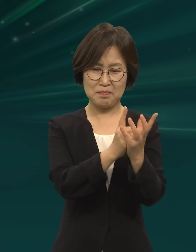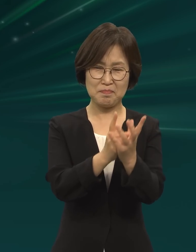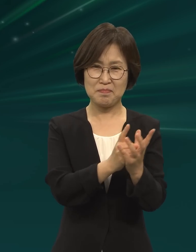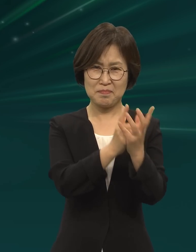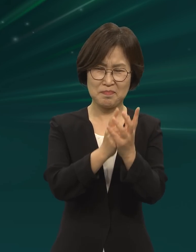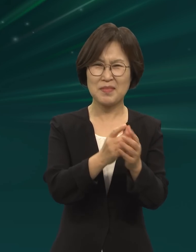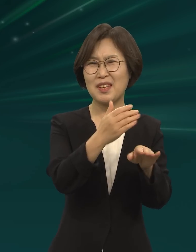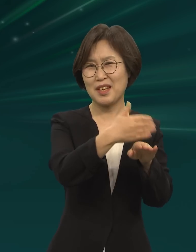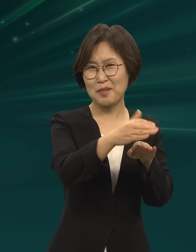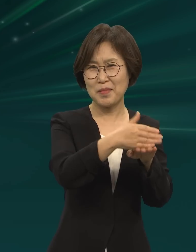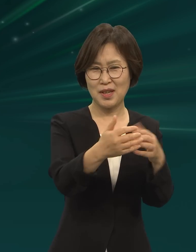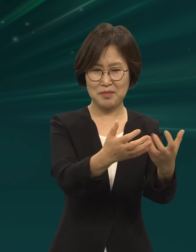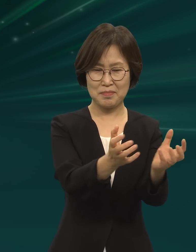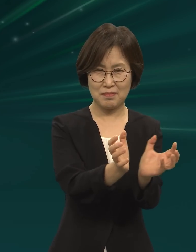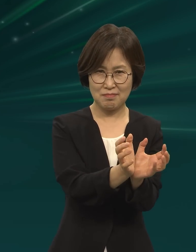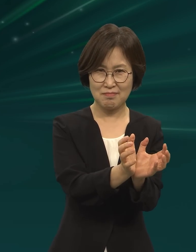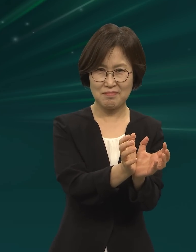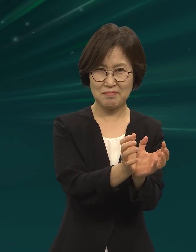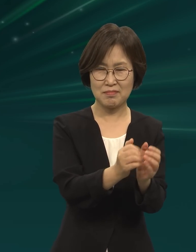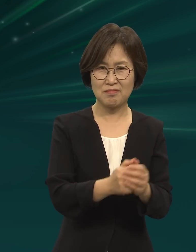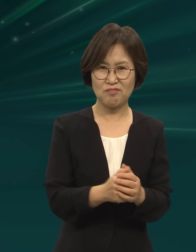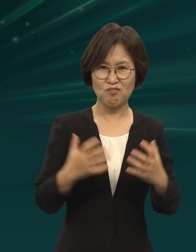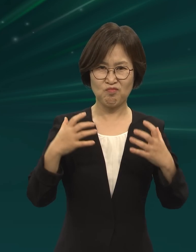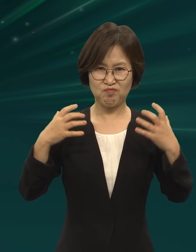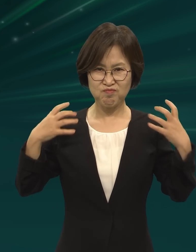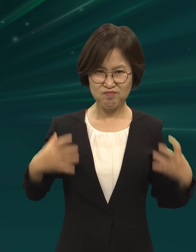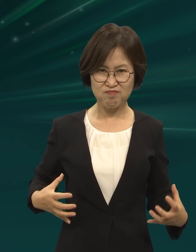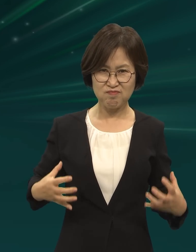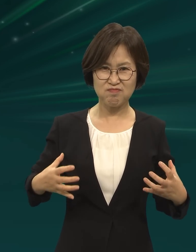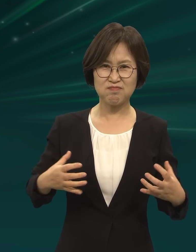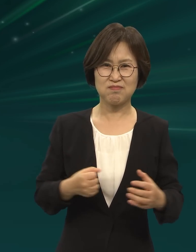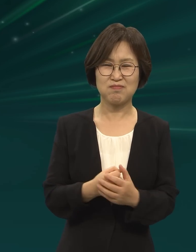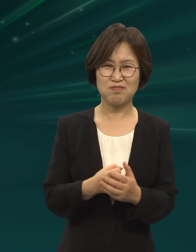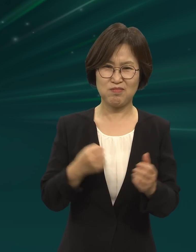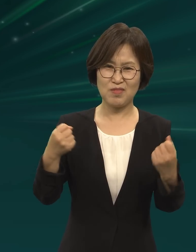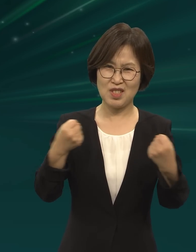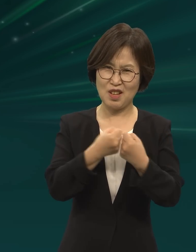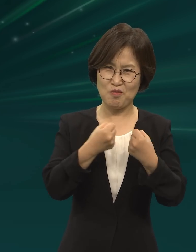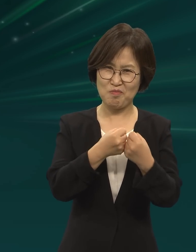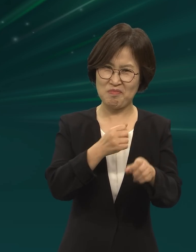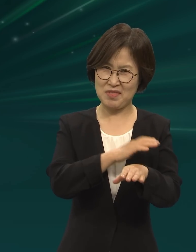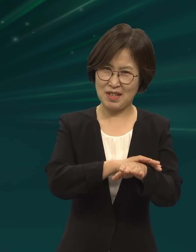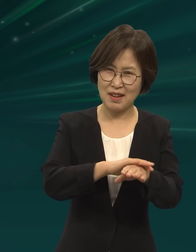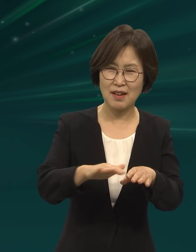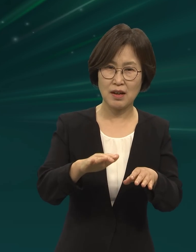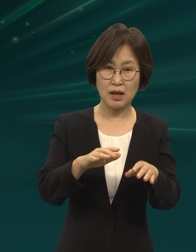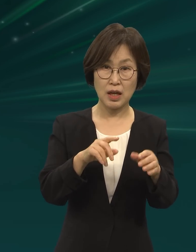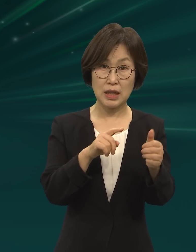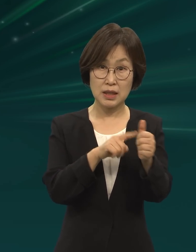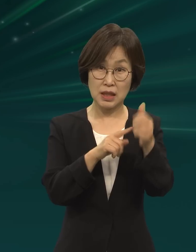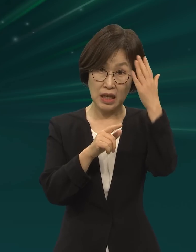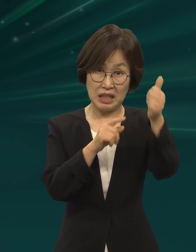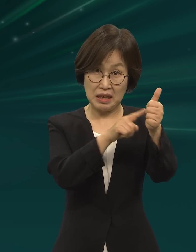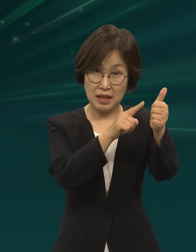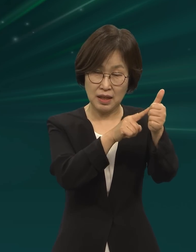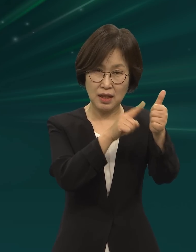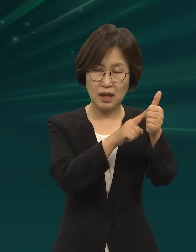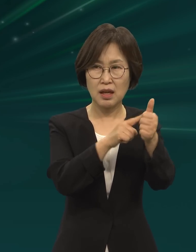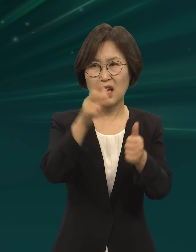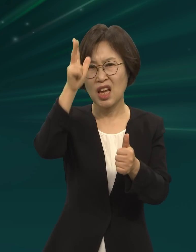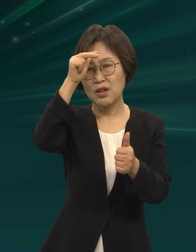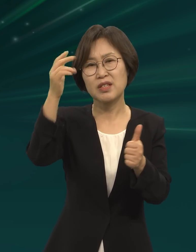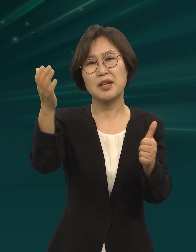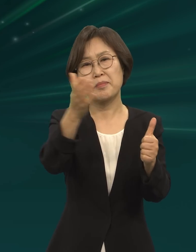있었습니다. 진짜 운동도 잘하고 근육도 좋았고, 그 형님을 경찰 잡게 됩니다.